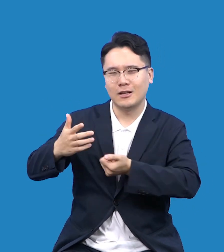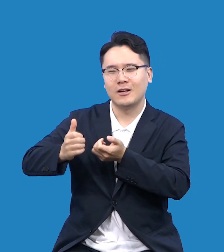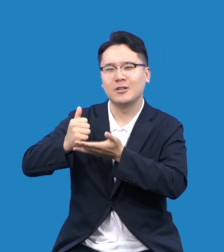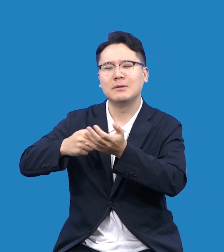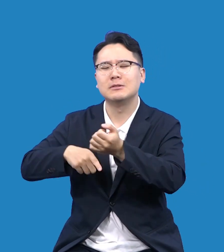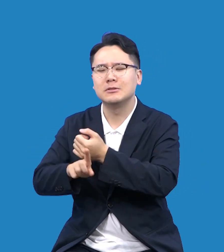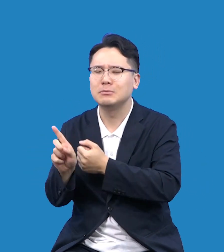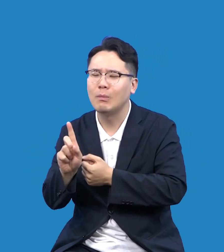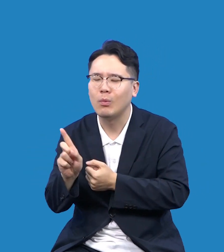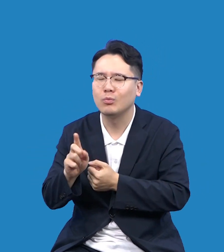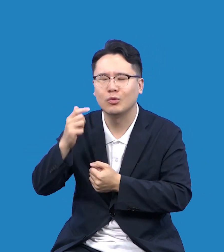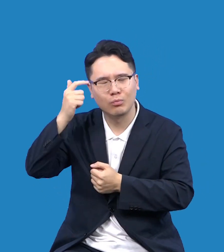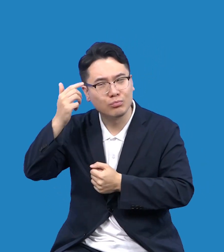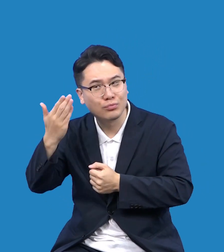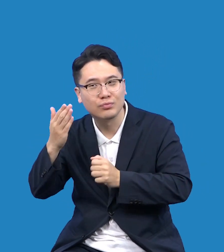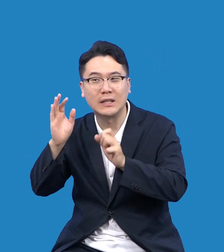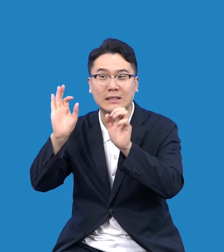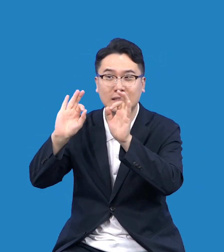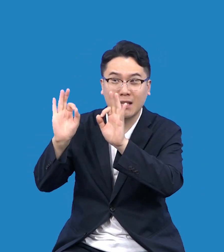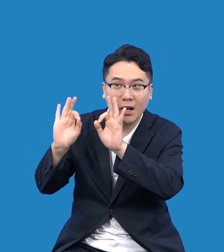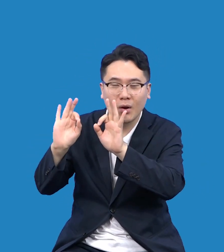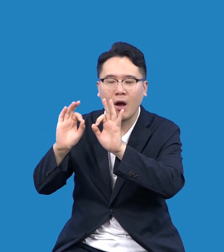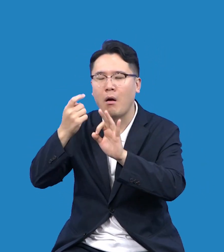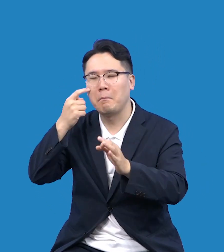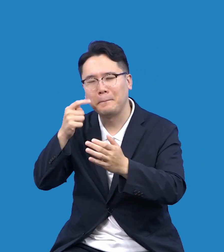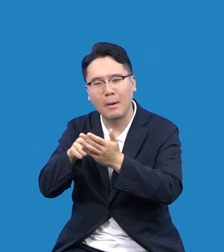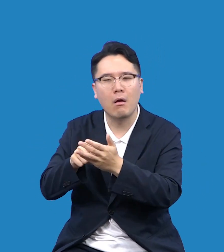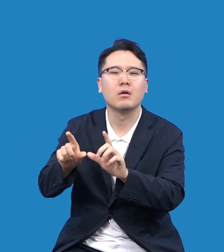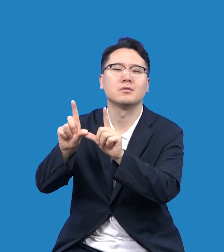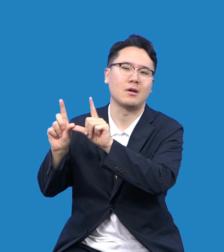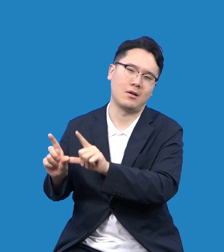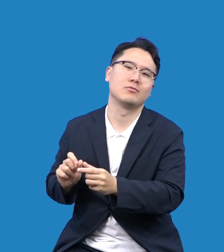분이로구나, 이걸 알 수 있게 되었어요. 네.